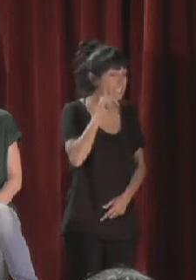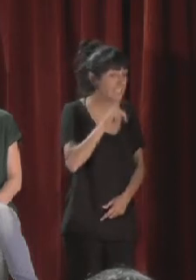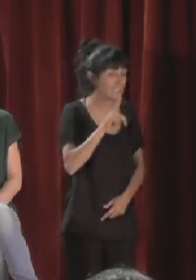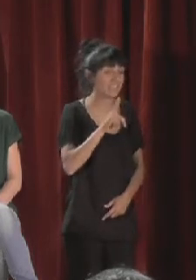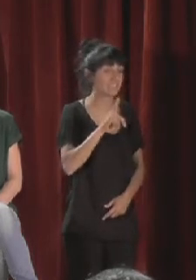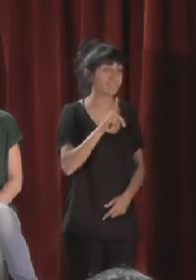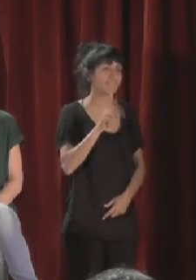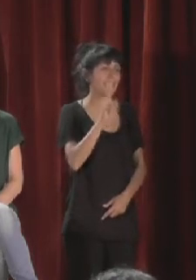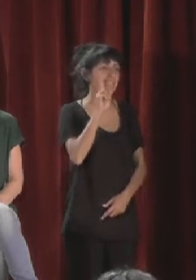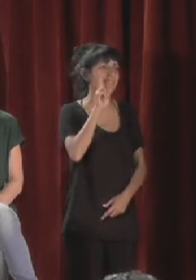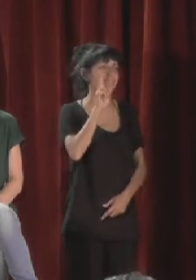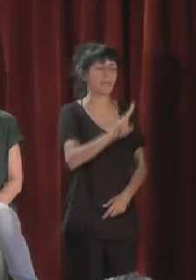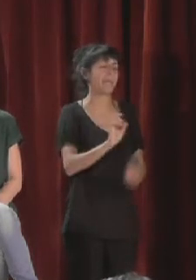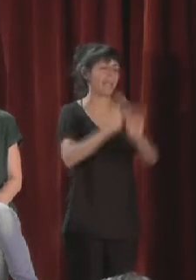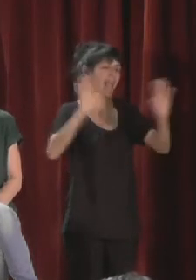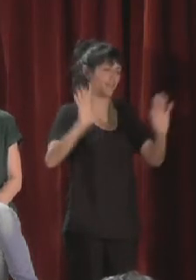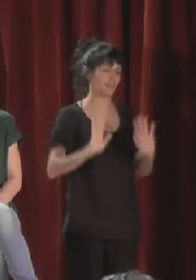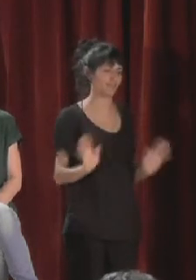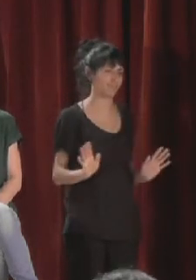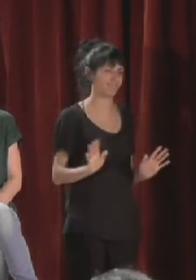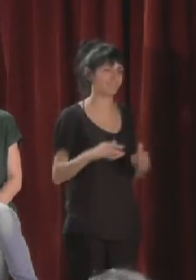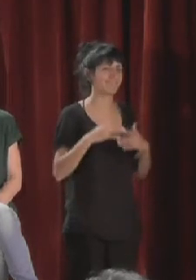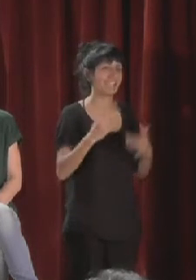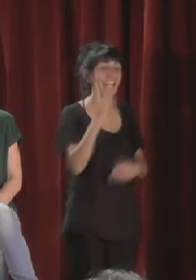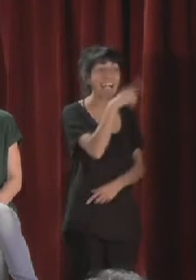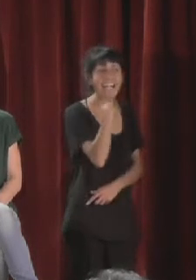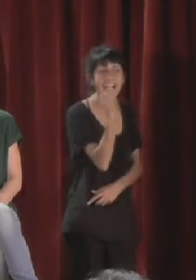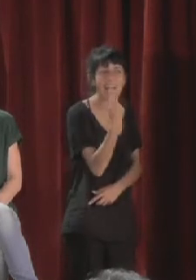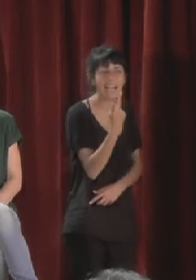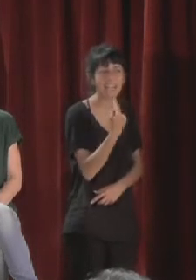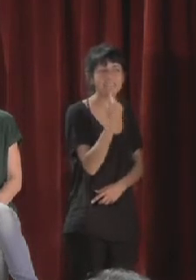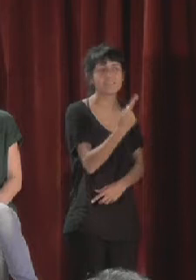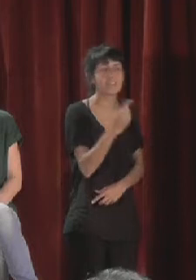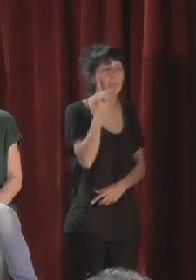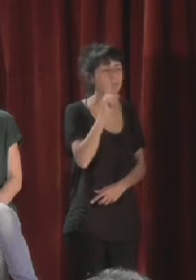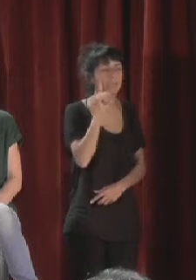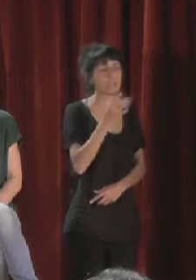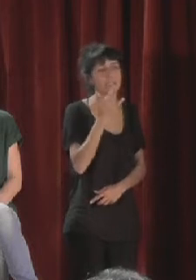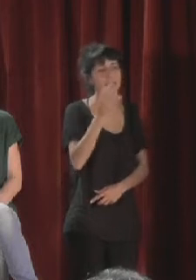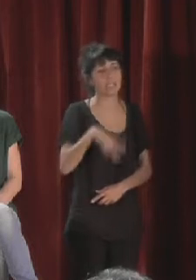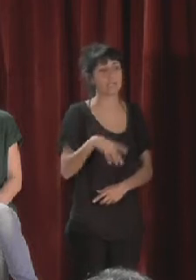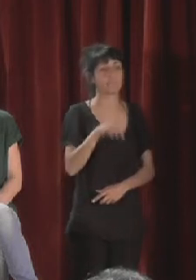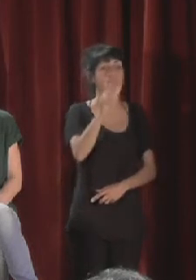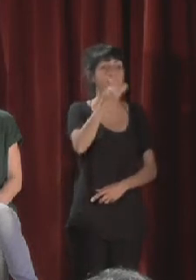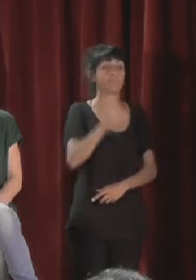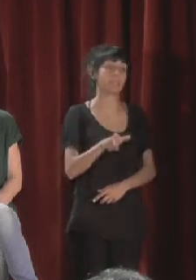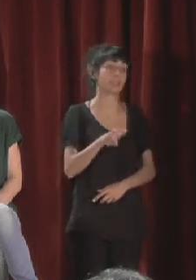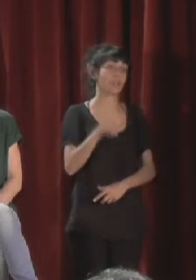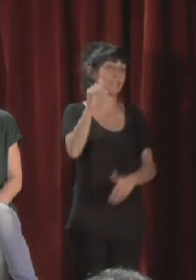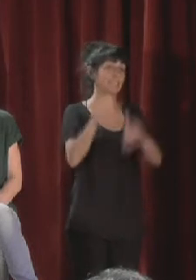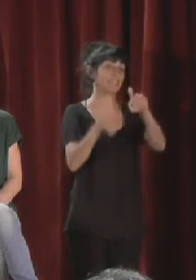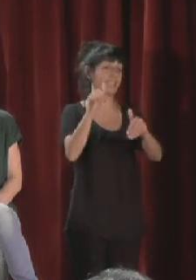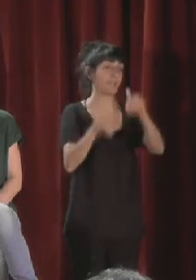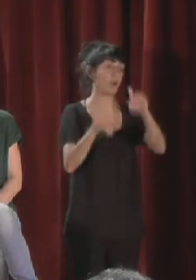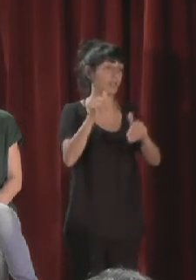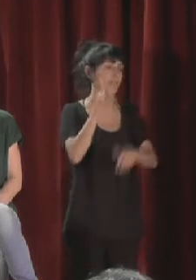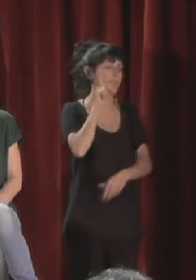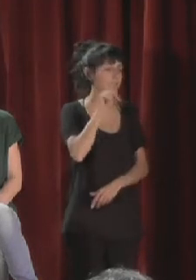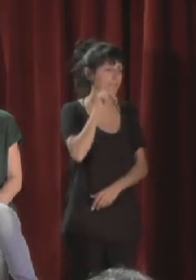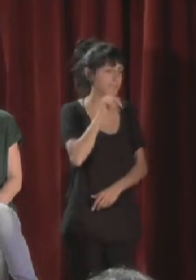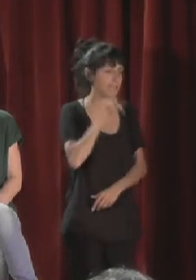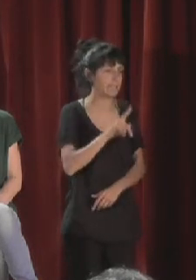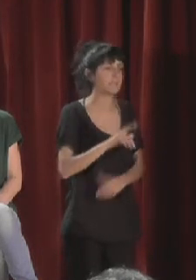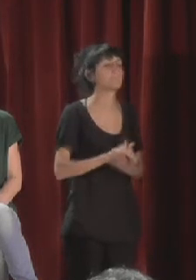ao descuberto, e as caras que contan esas mentiras son as dos falsos demócratas que legislan para